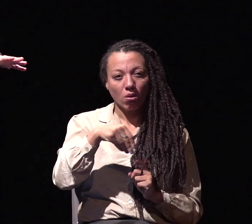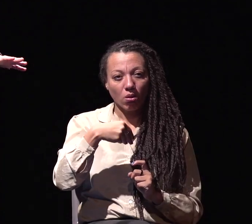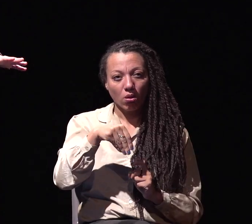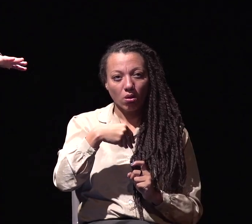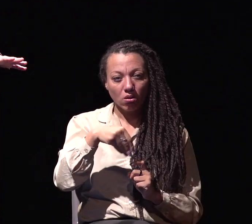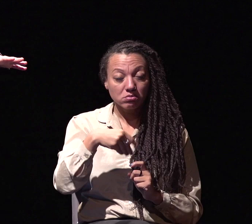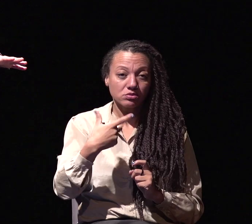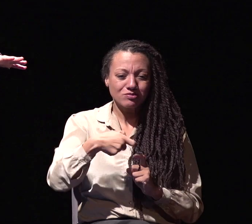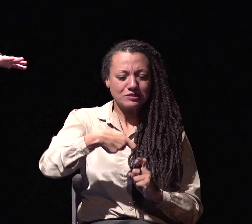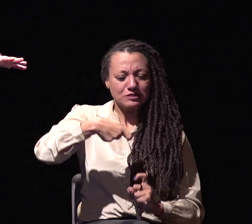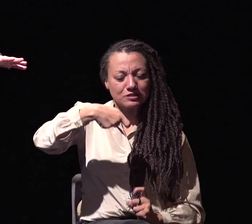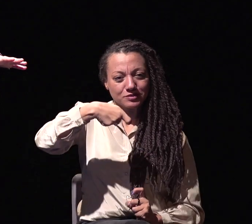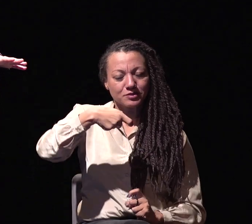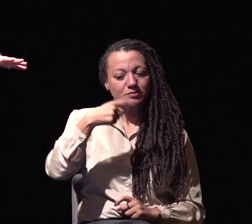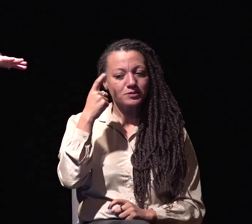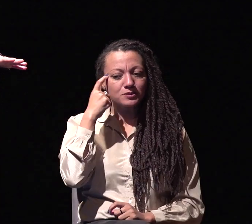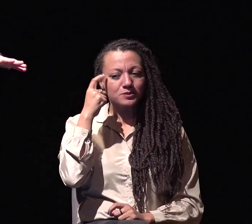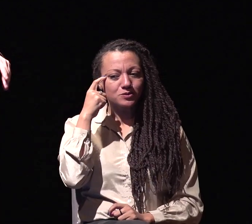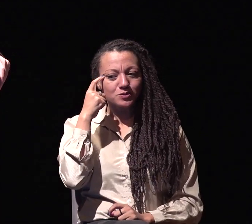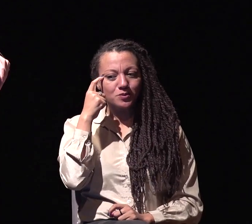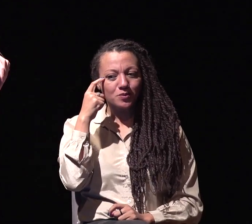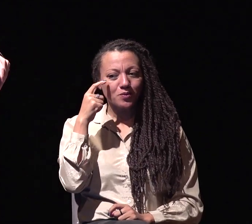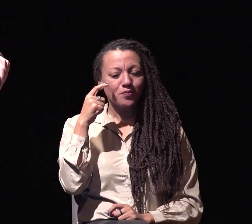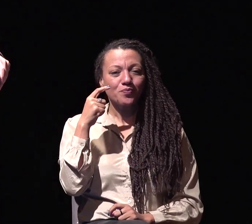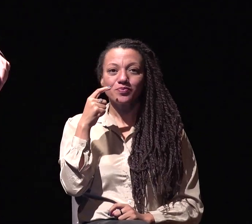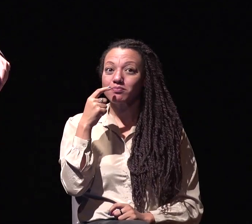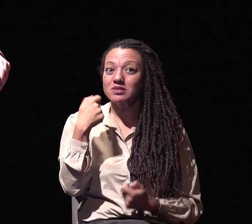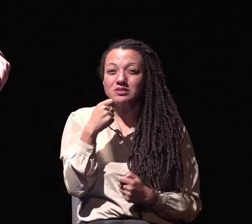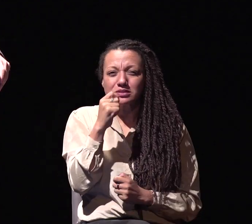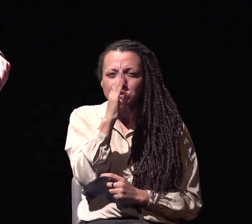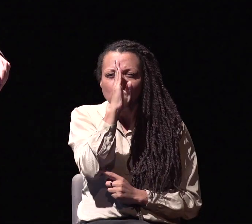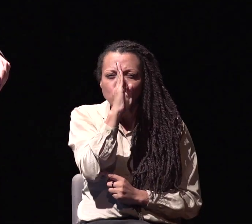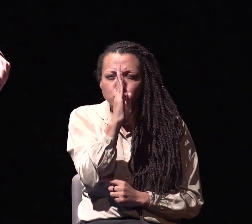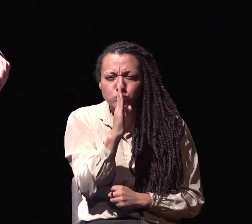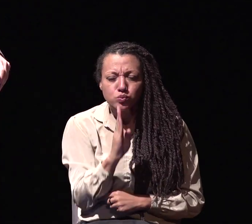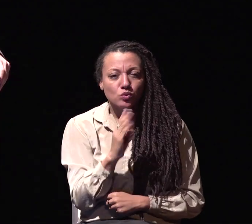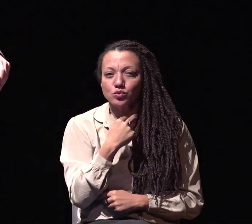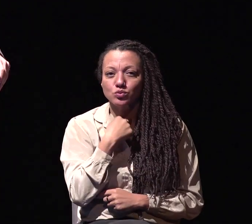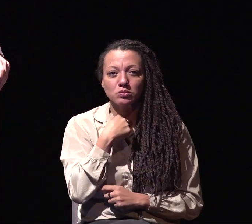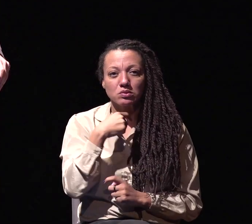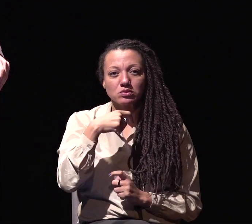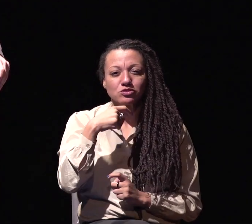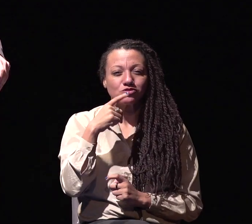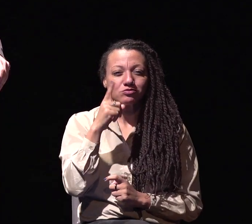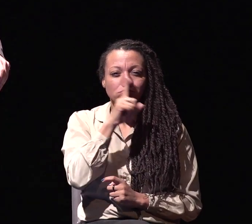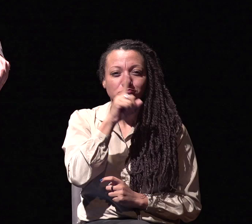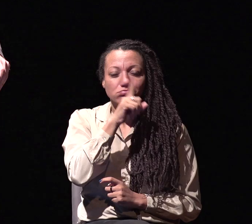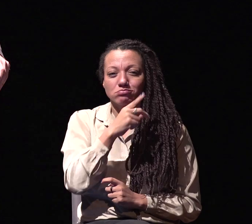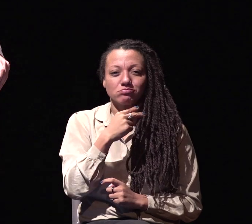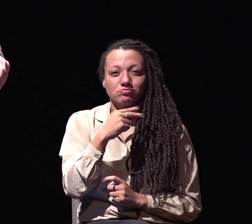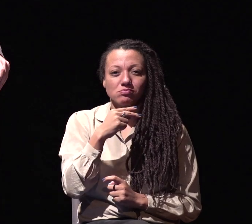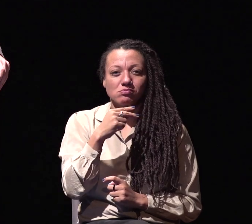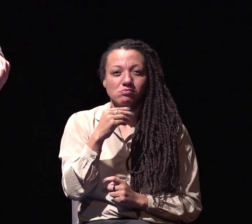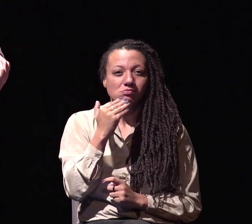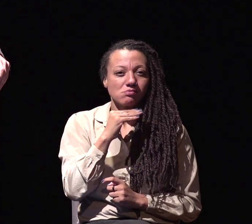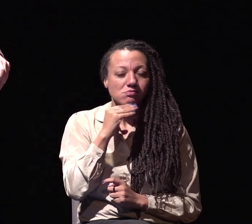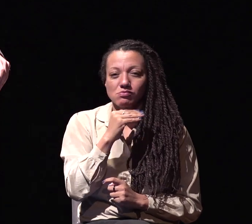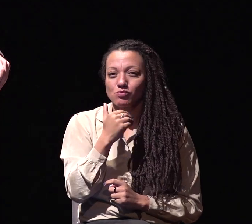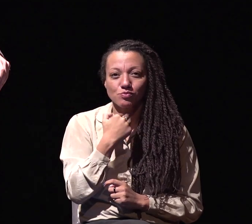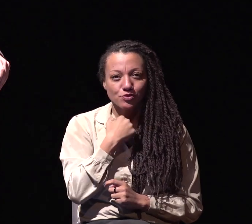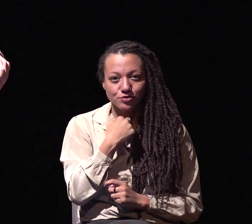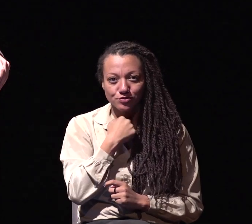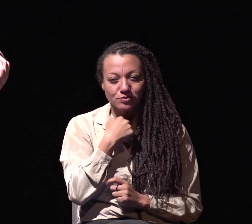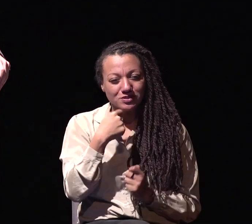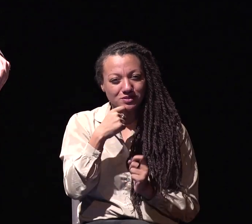falou, tem um problema. Eles não poderiam estar tortos. E aí tentamos investigar, a Heloísa voltou